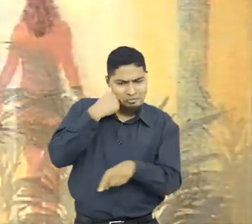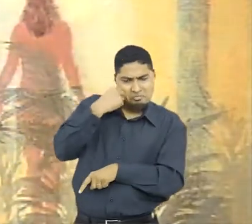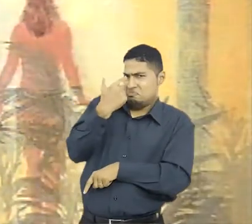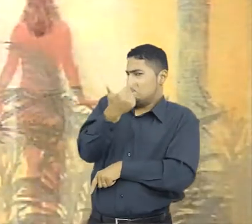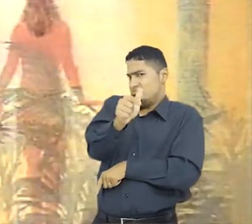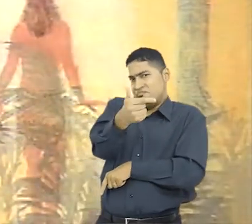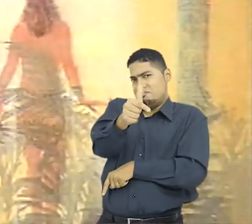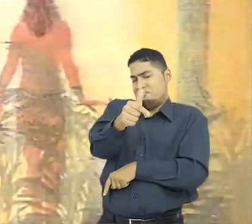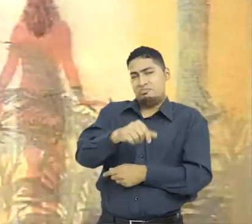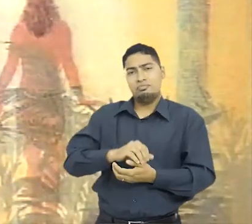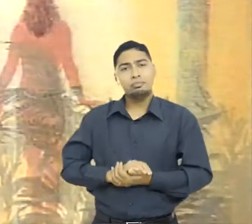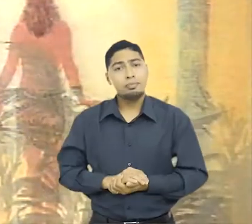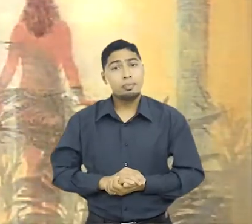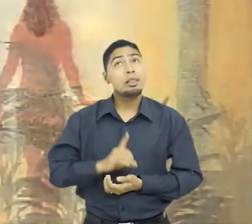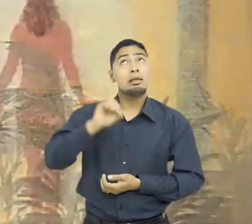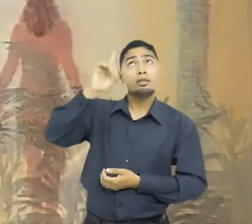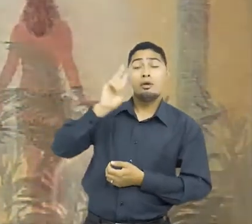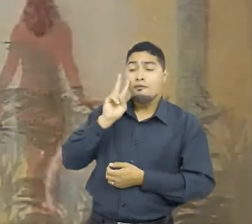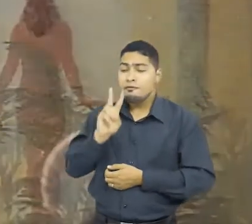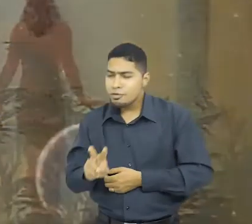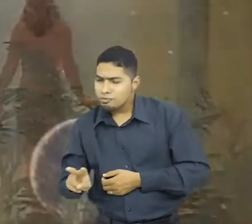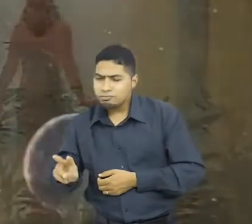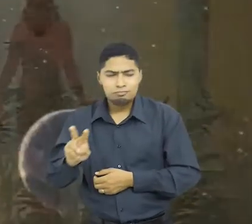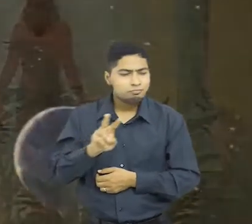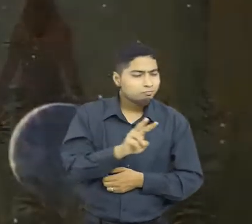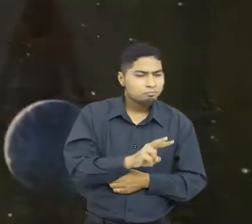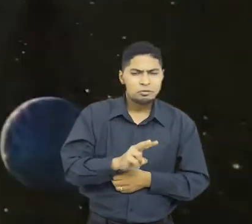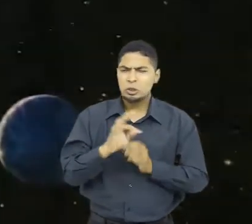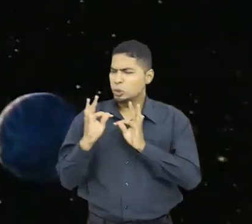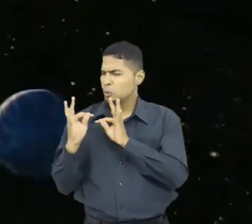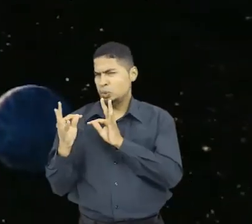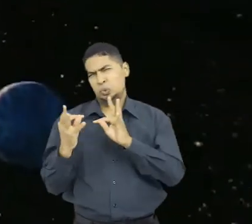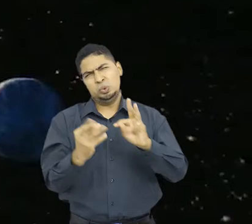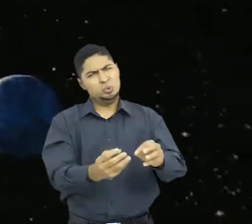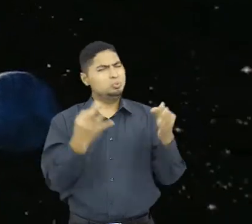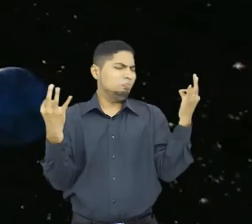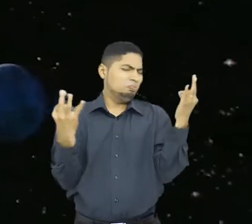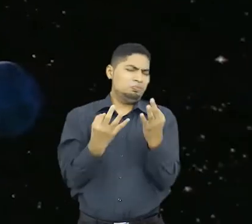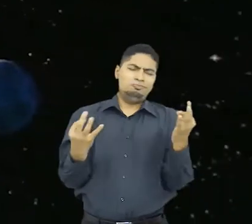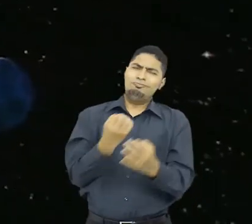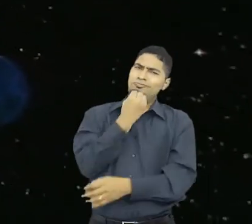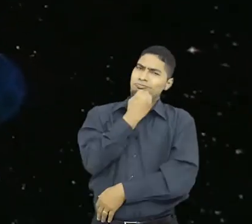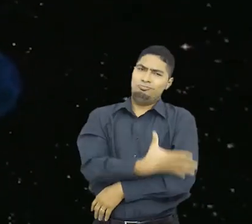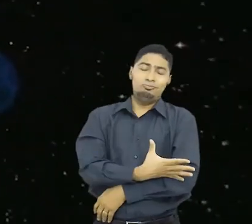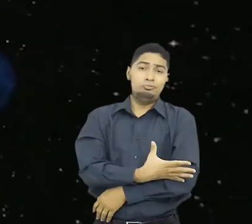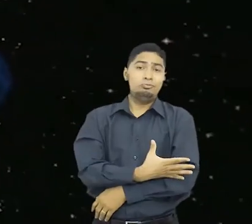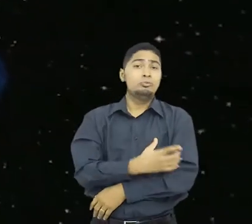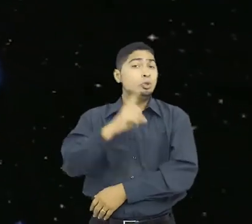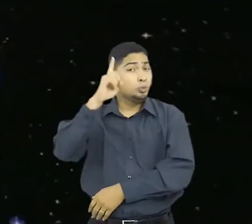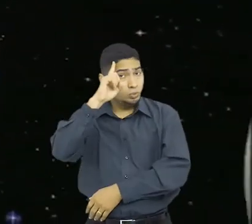envergonhavam. Deus viu o que havia criado, e tudo era muito bom. E foi a